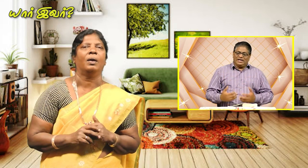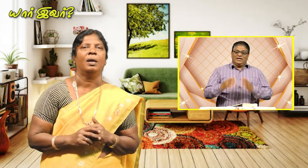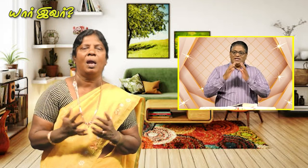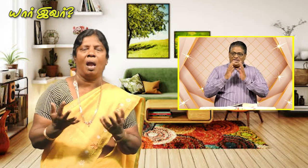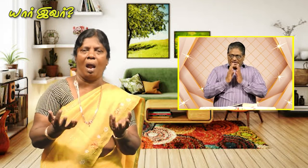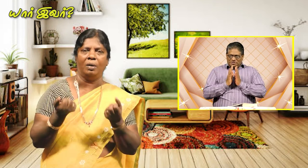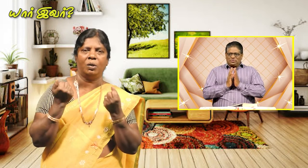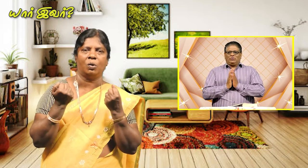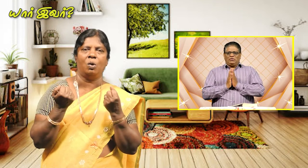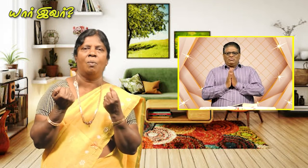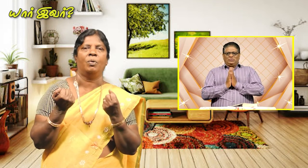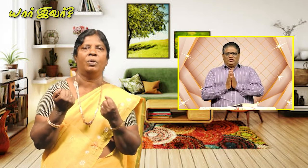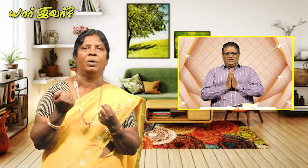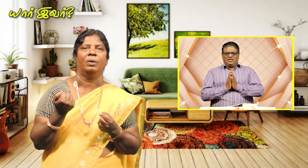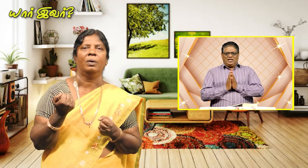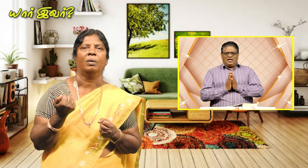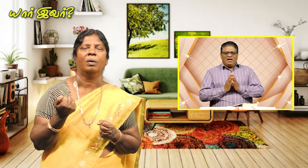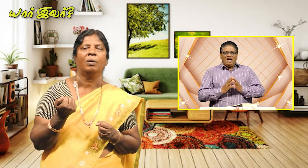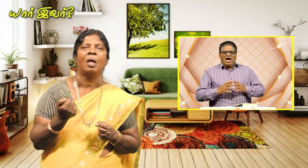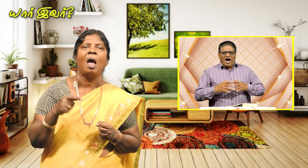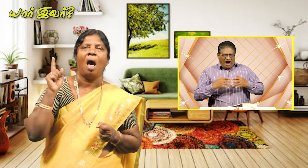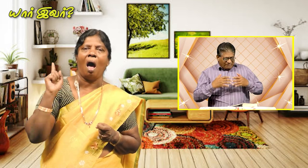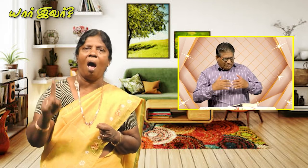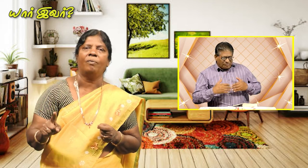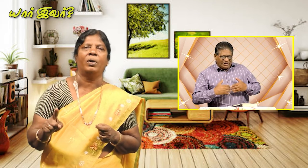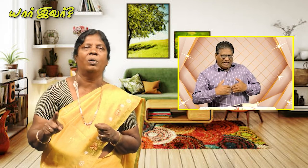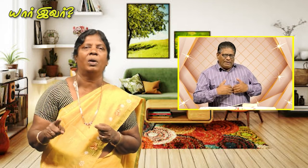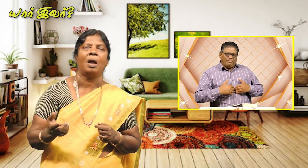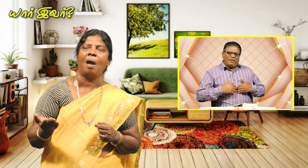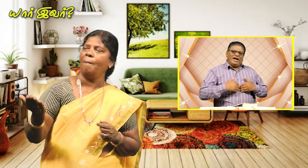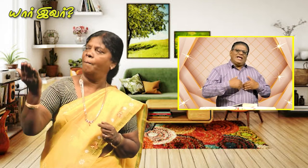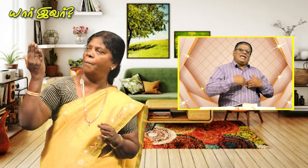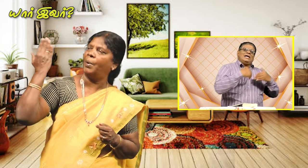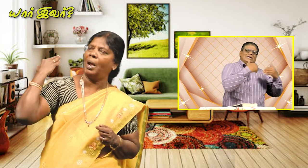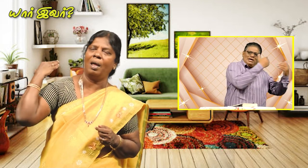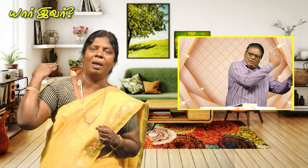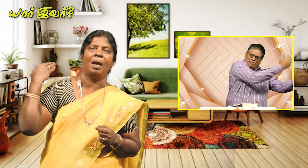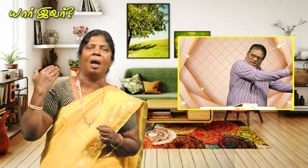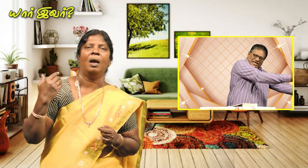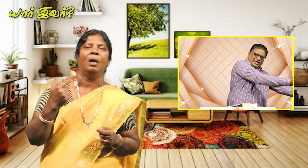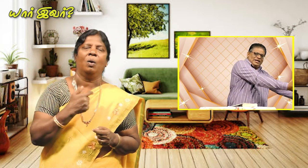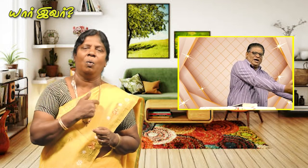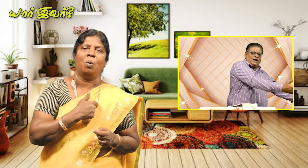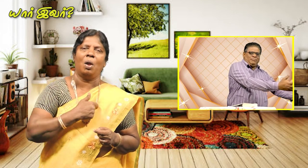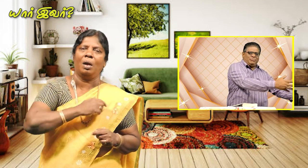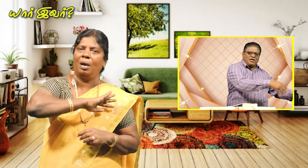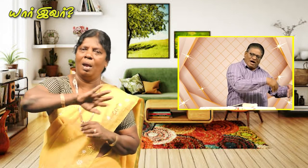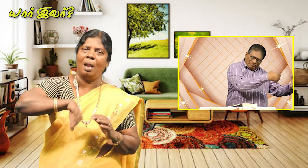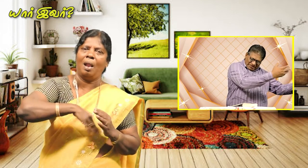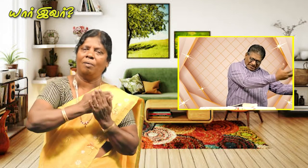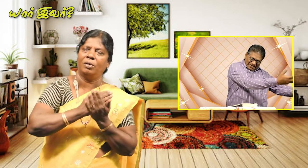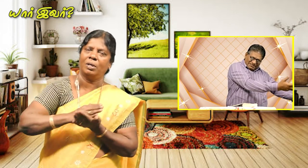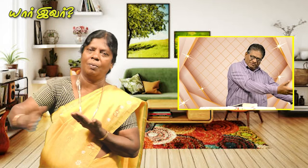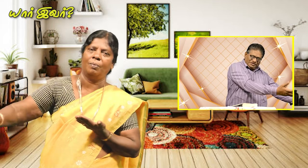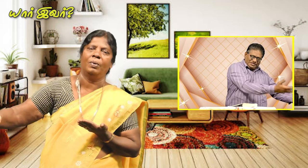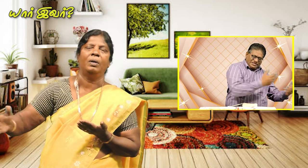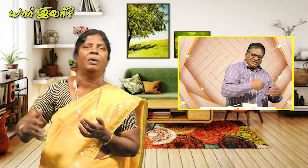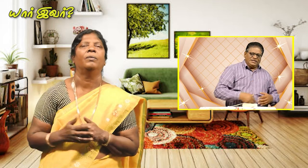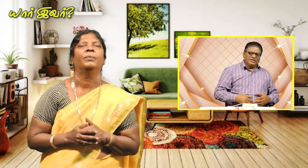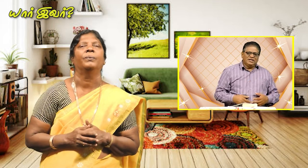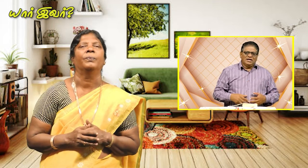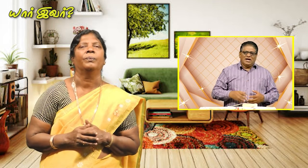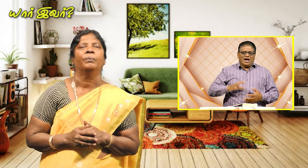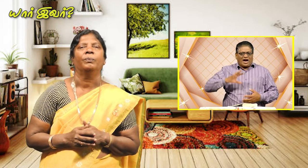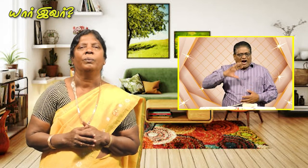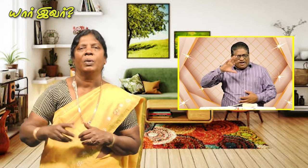கடவுளாக ஏற்றுக்கொள்ளும் போது அவனுடைய பழைய இயல்புகளை எல்லாம் அவன் களைந்து விட்டு